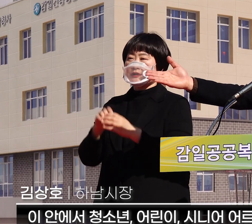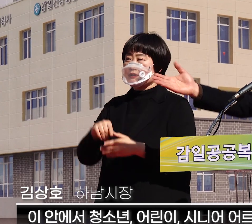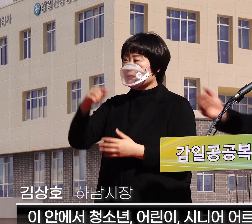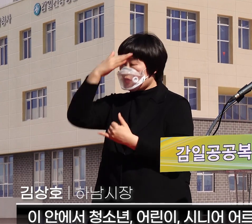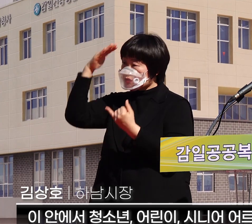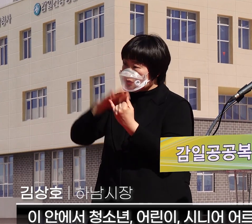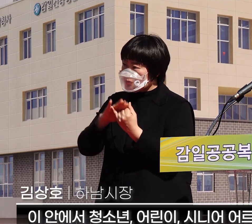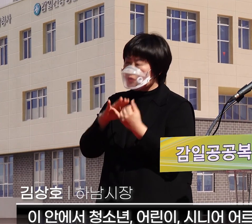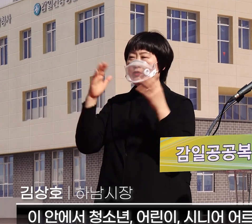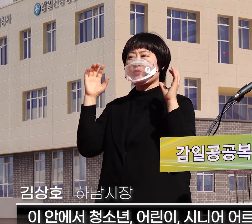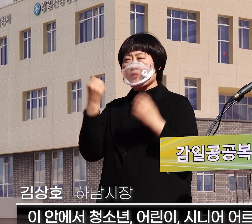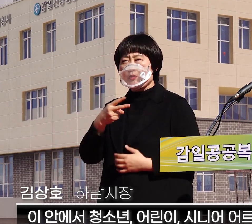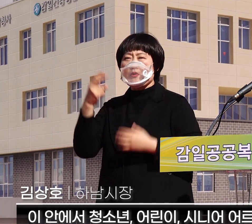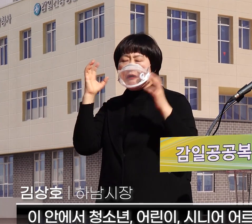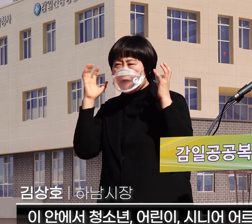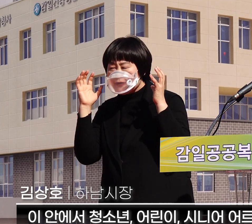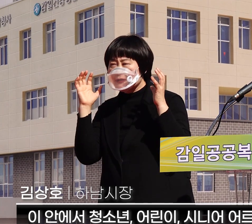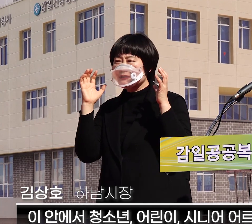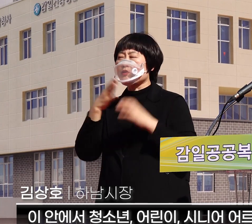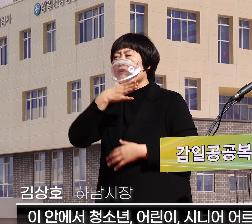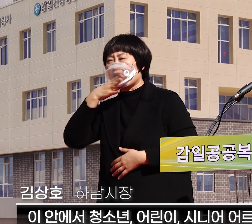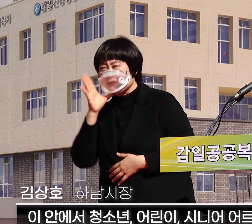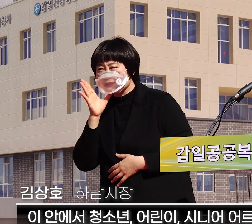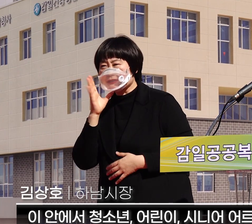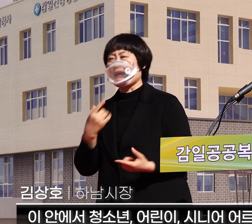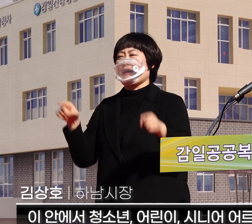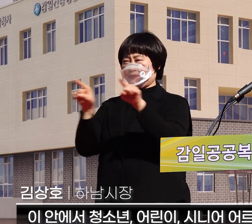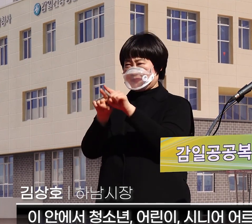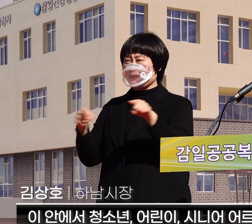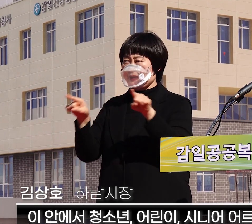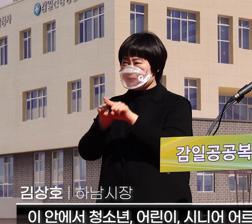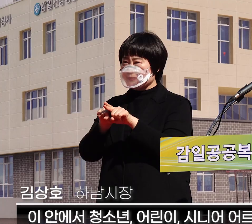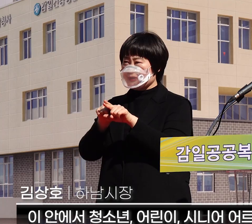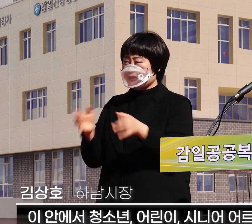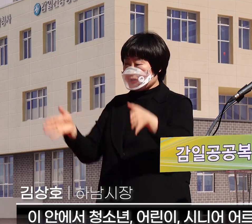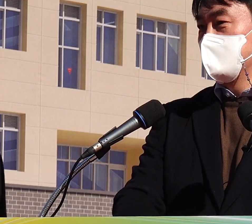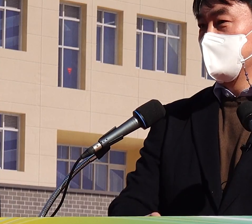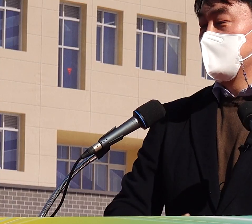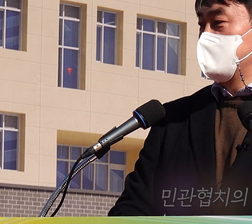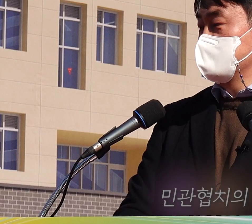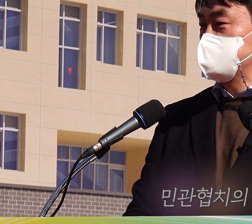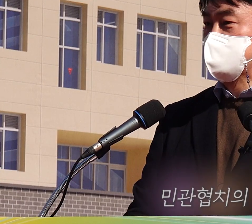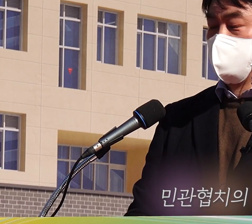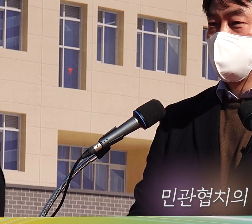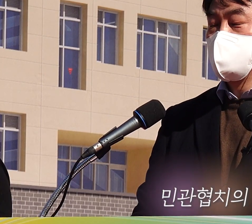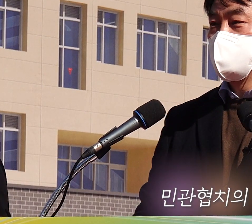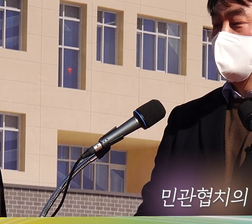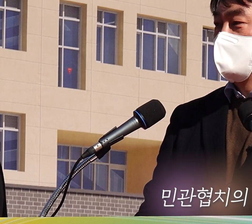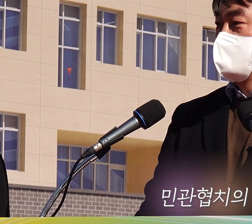우리 어린이들, 우리 시니어 어르신들이 함께 이 시설을 이용할 것입니다. 네, 세 번째